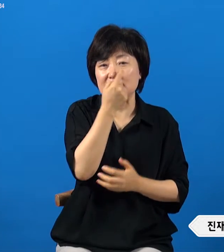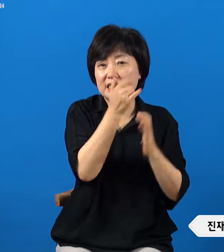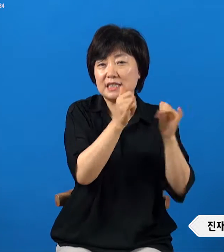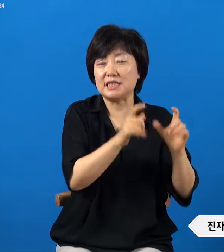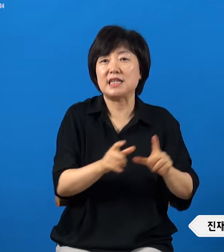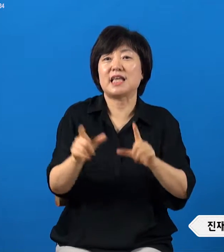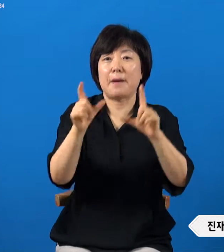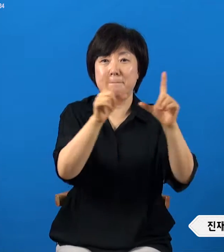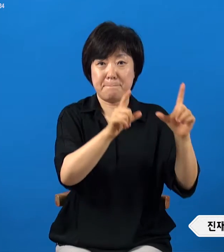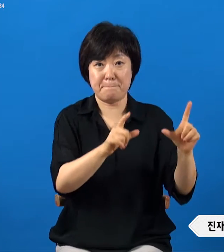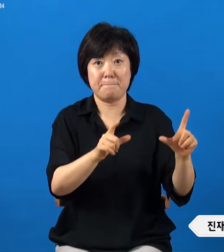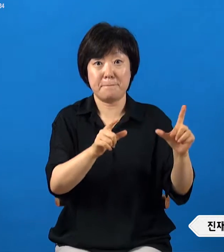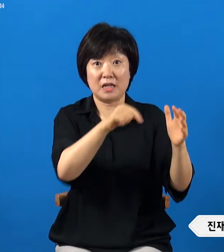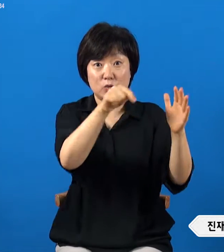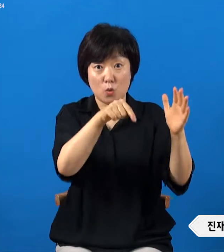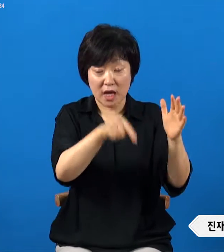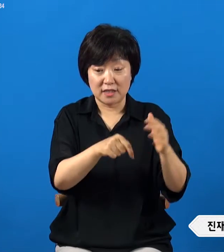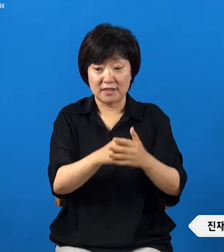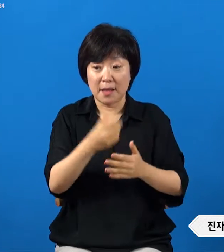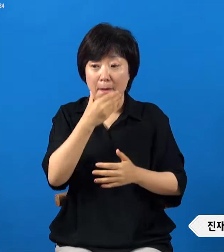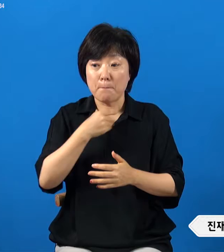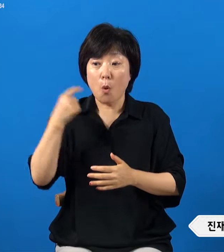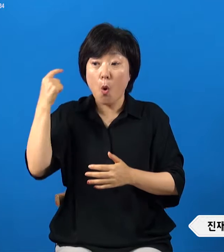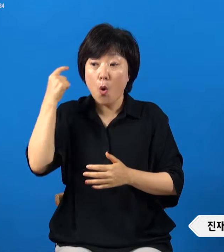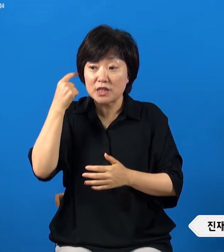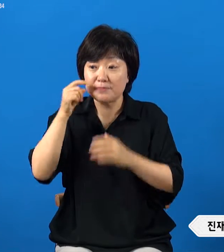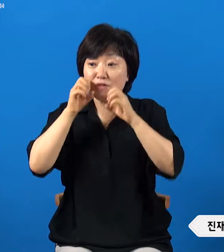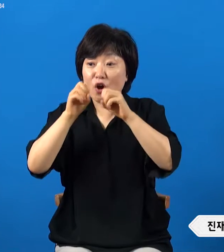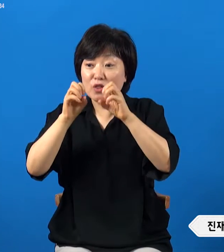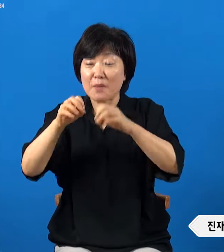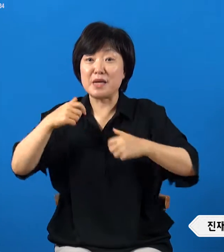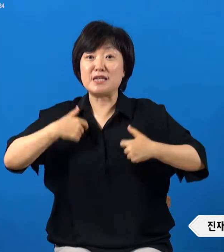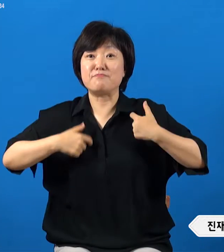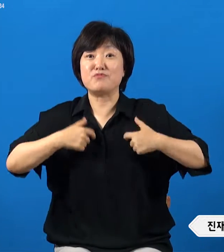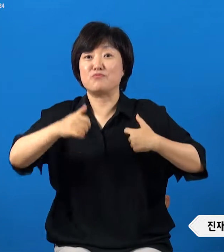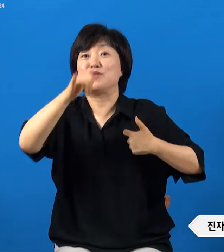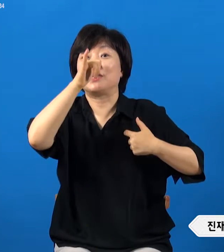증인의 삶에는 복음의 기쁨이 있습니다.